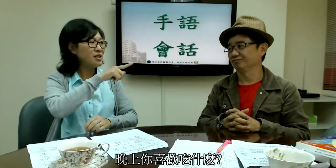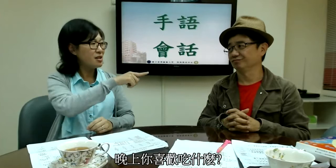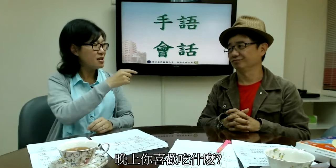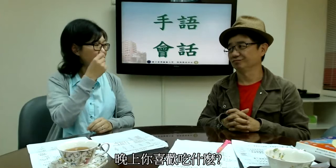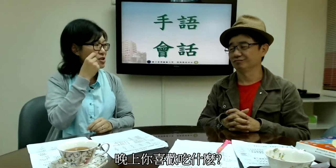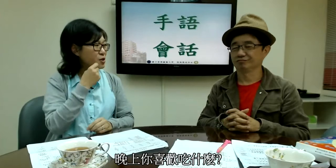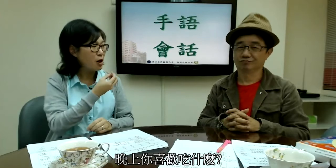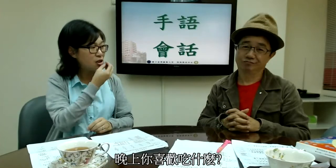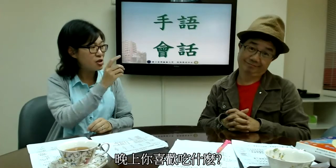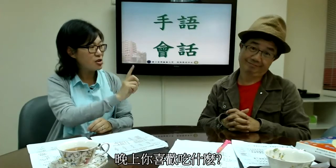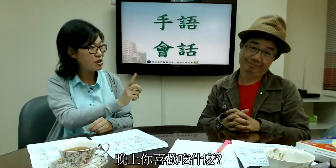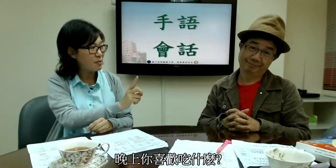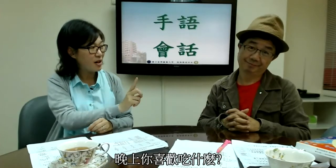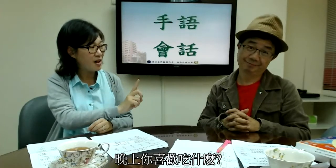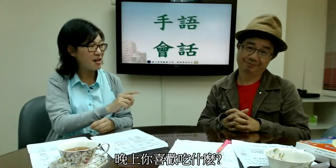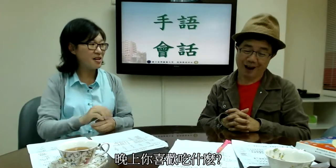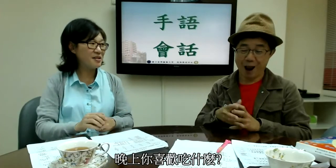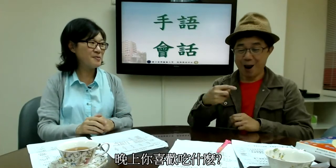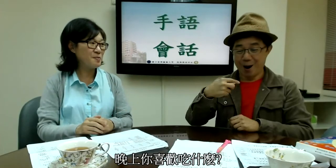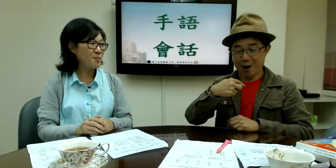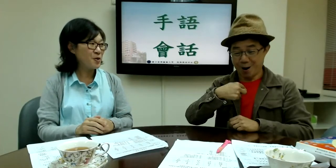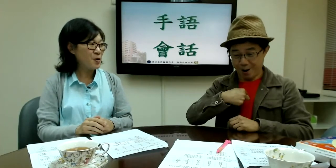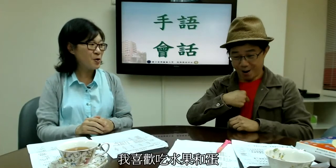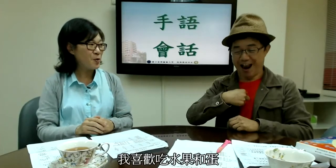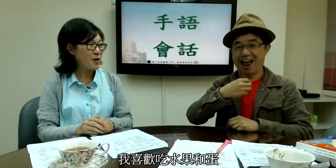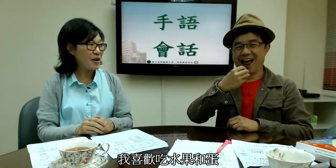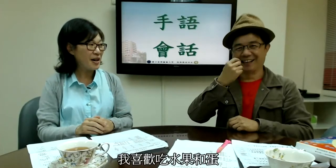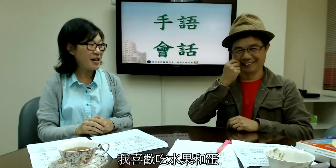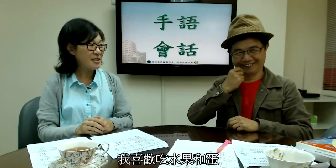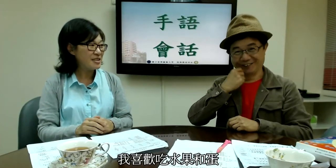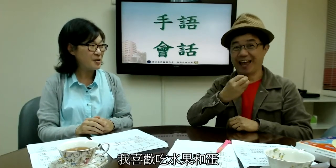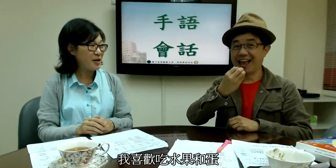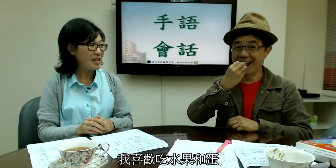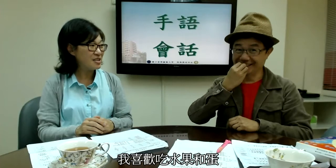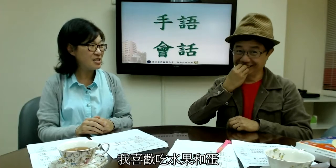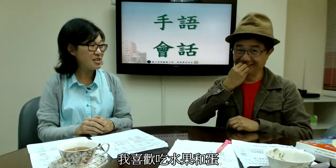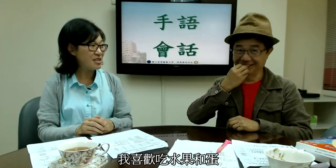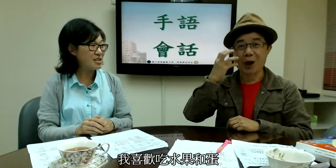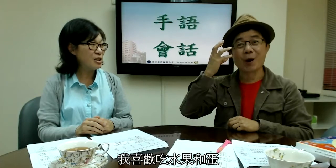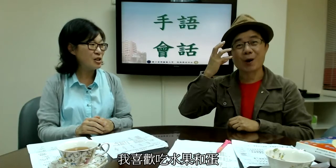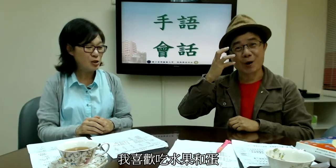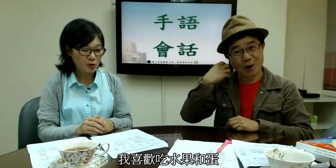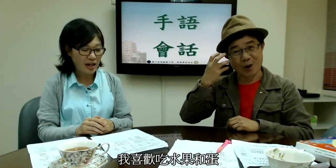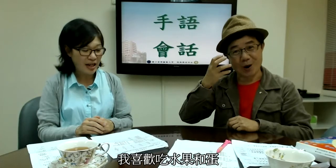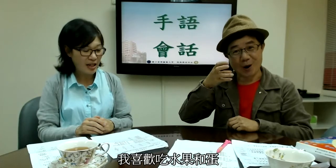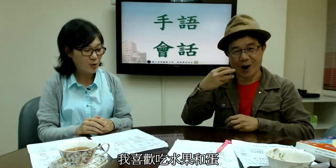你喜欢吃什么？我喜欢吃水果